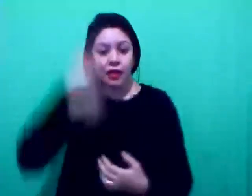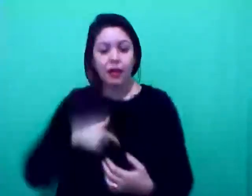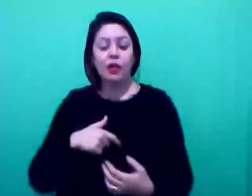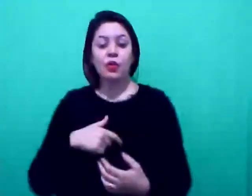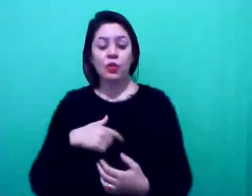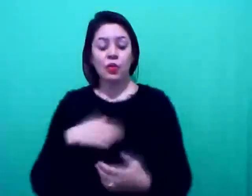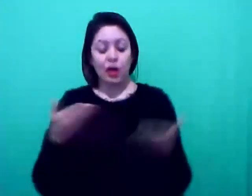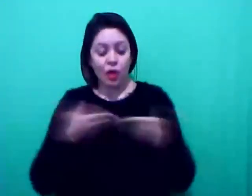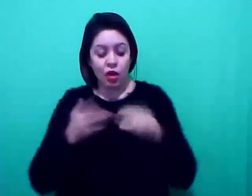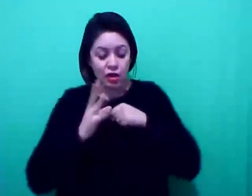demais.